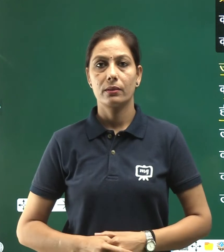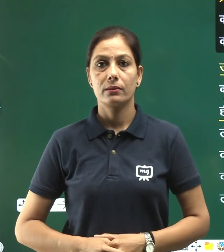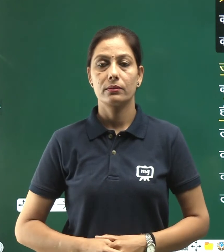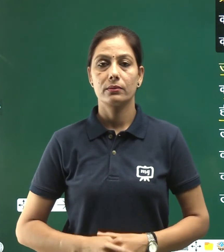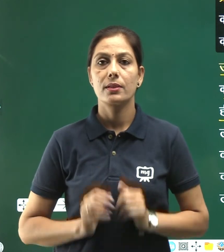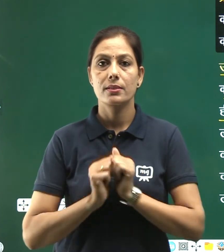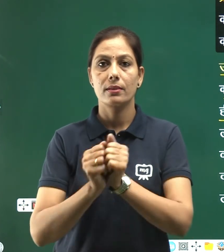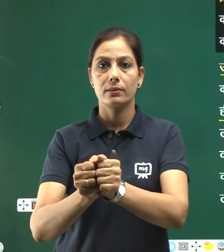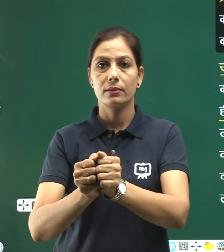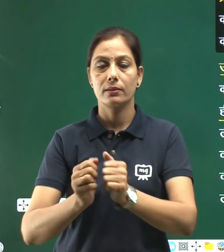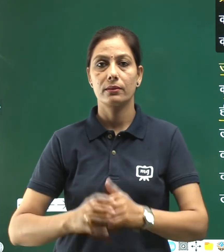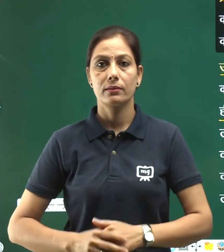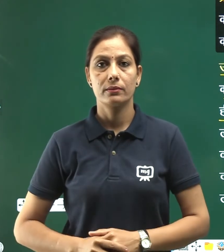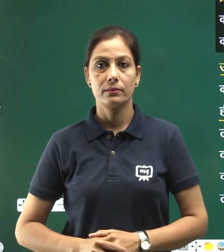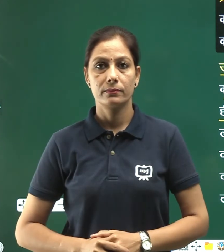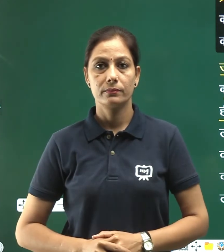साथ ही